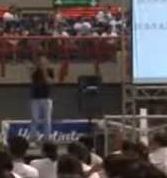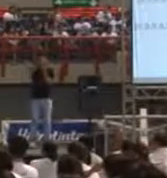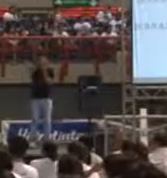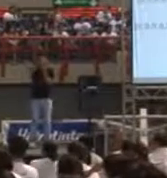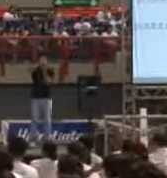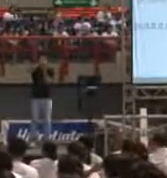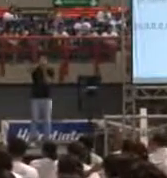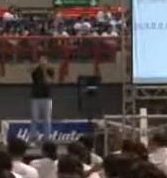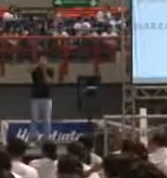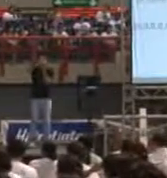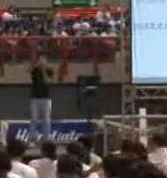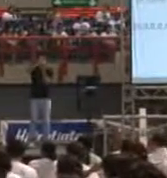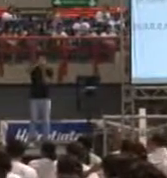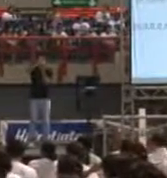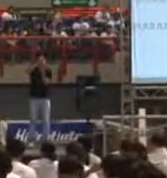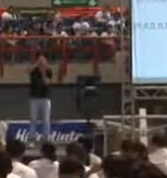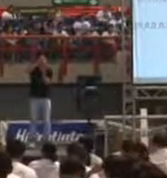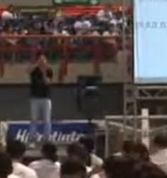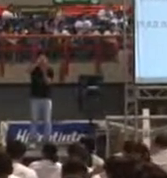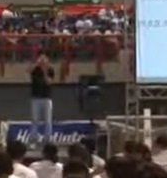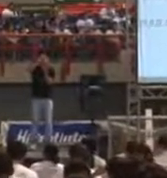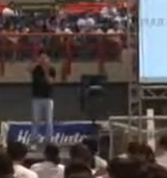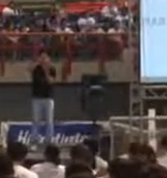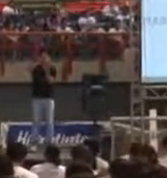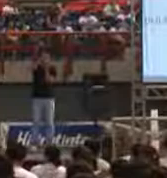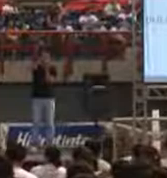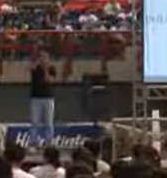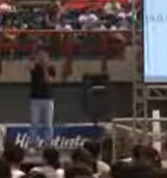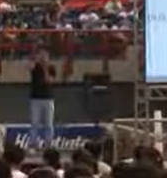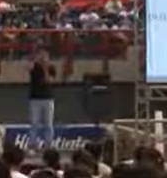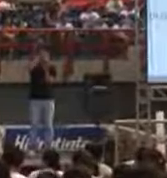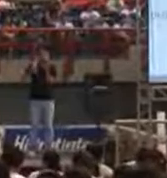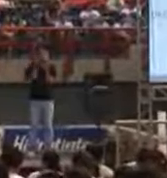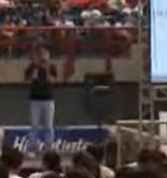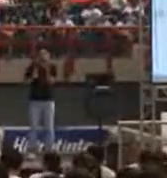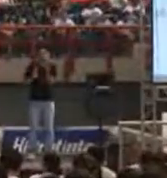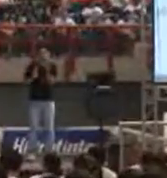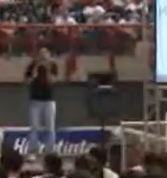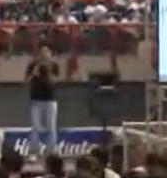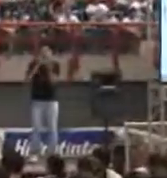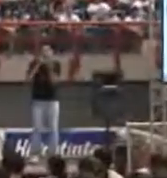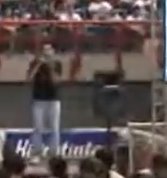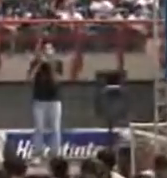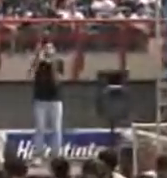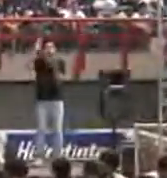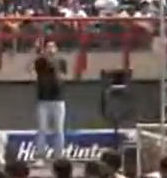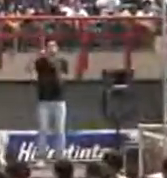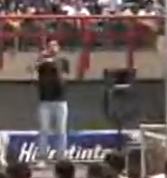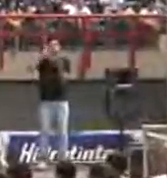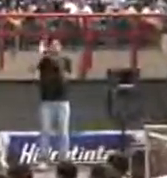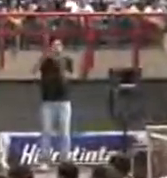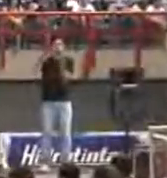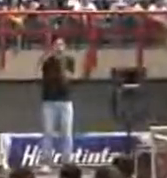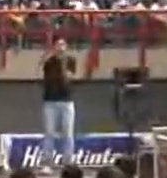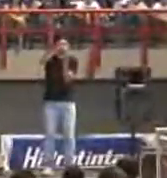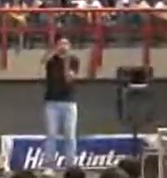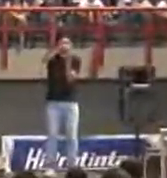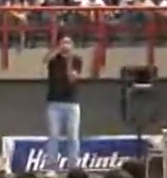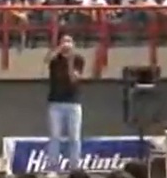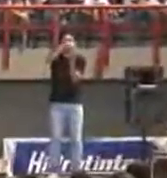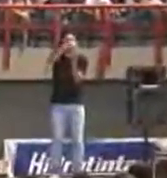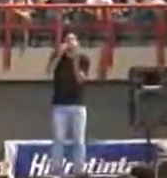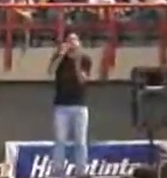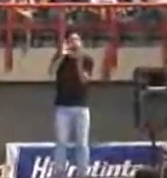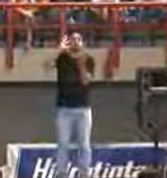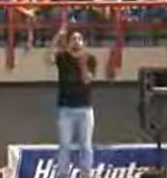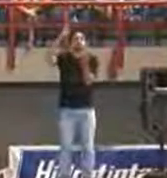os 2 termos centrais? Está claro isso para você? E aí, professor, quando eu tenho 2 termos centrais,